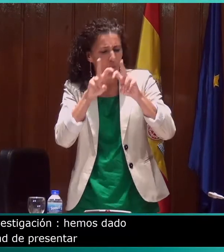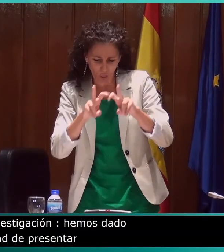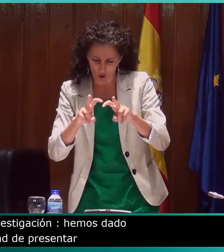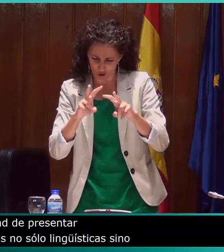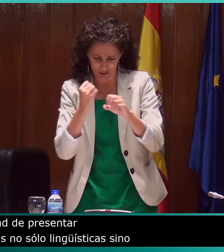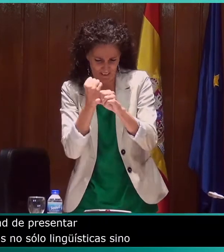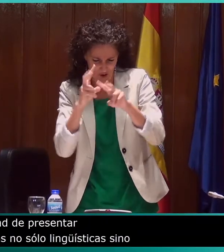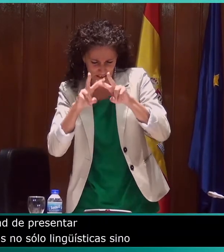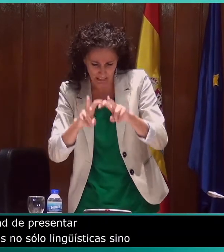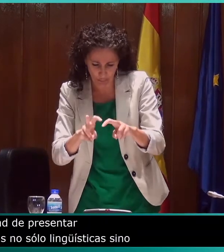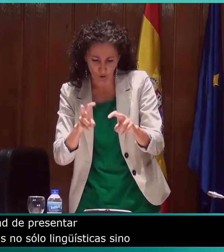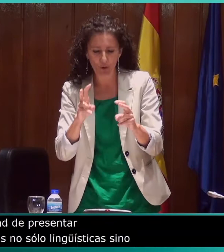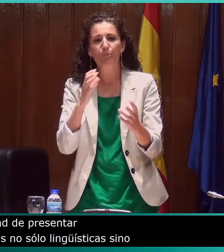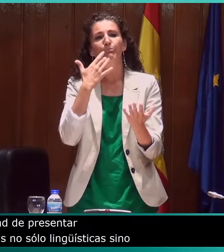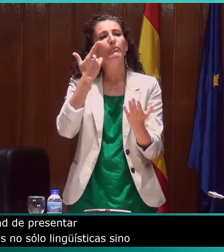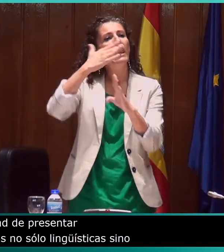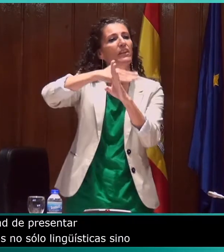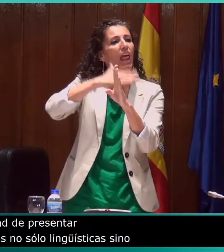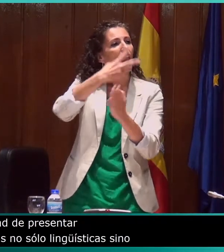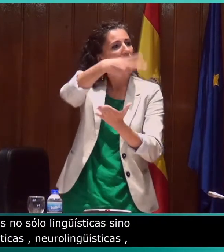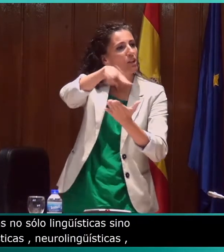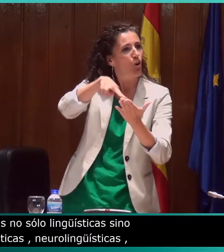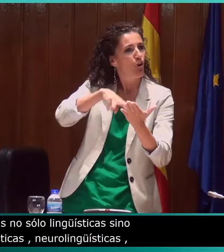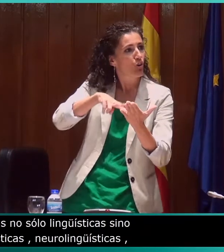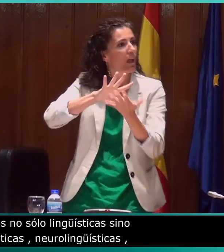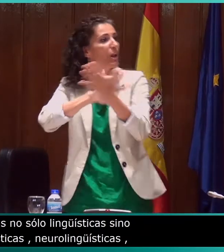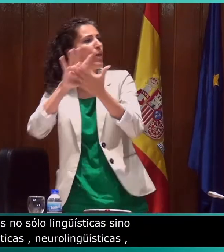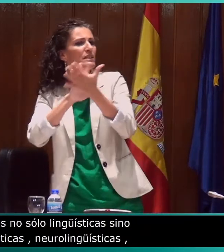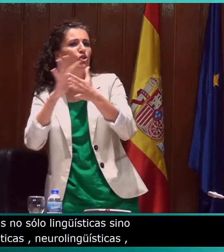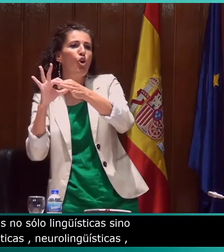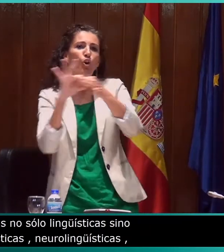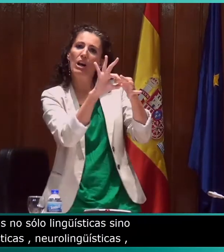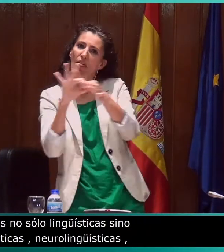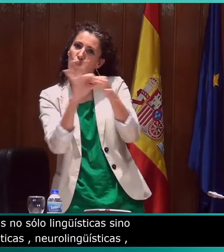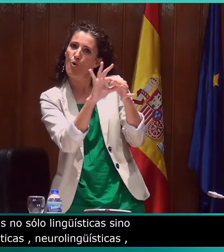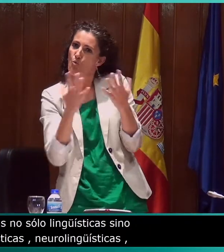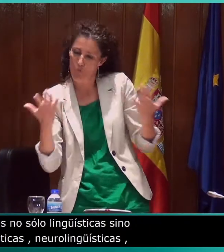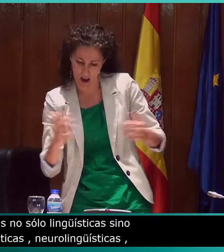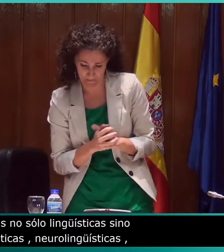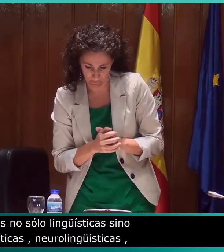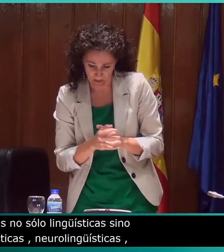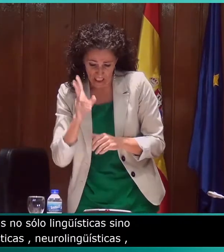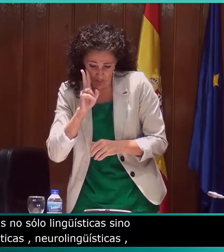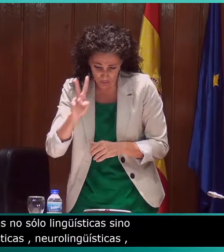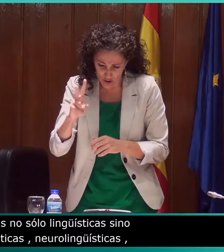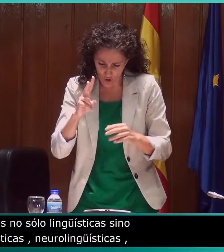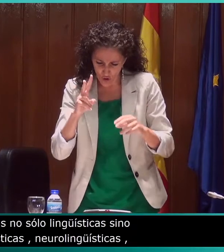hemos visto estudios o trabajos de investigación donde se veía la correlación que existía entre el nivel